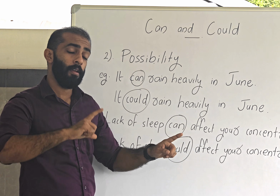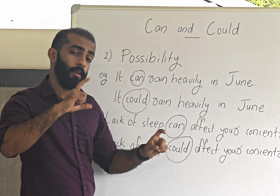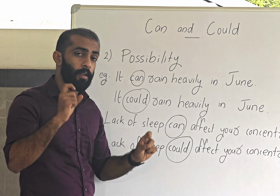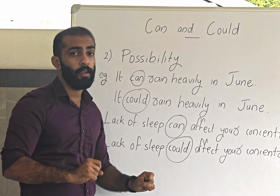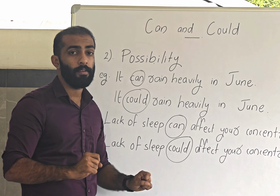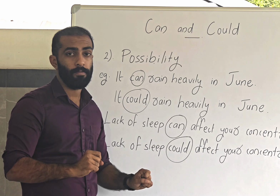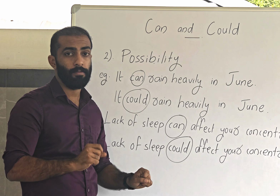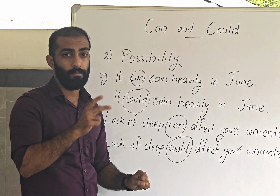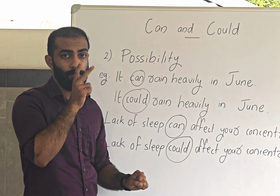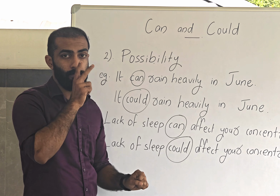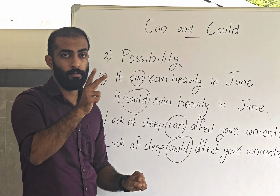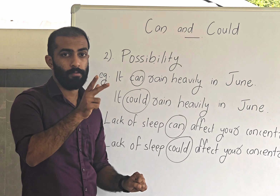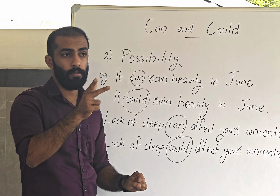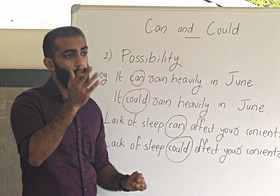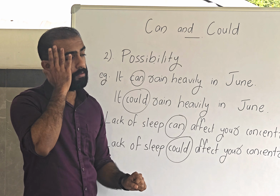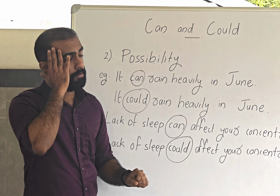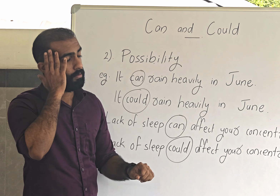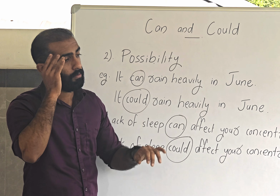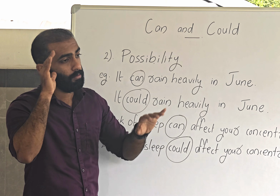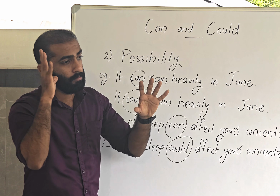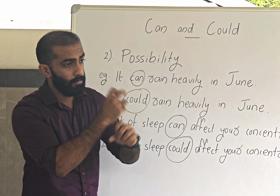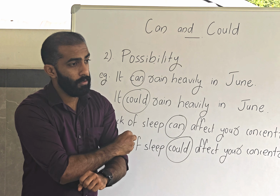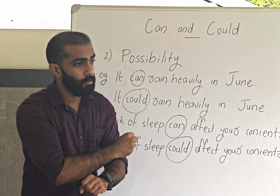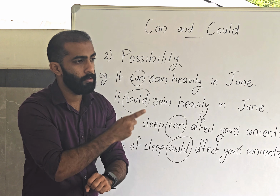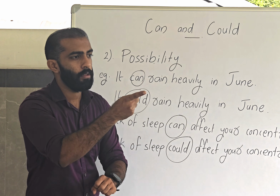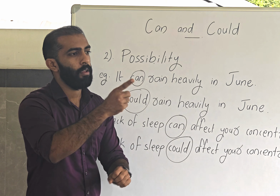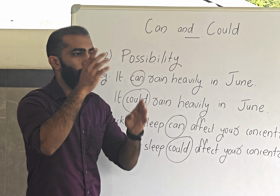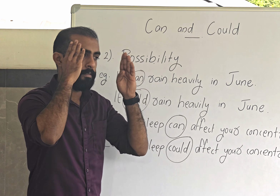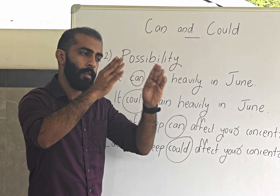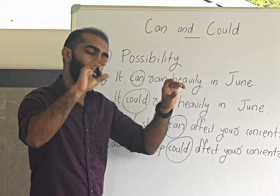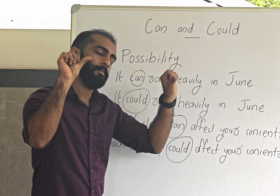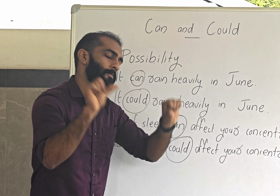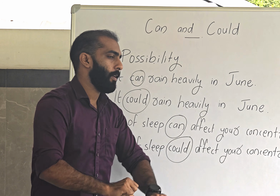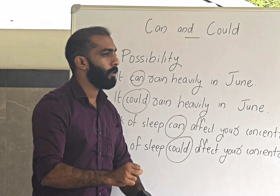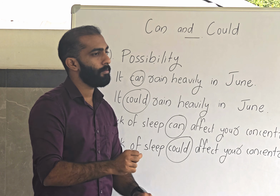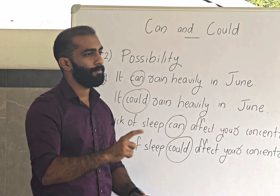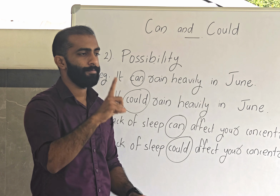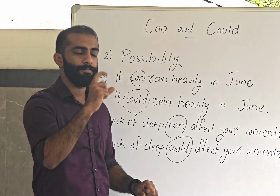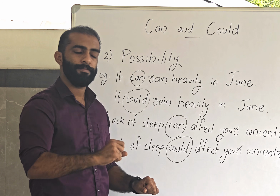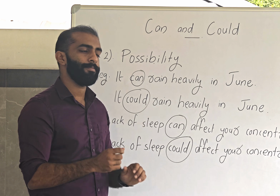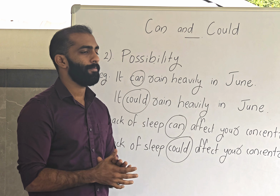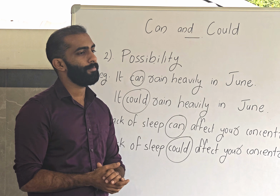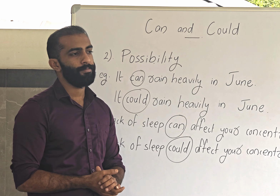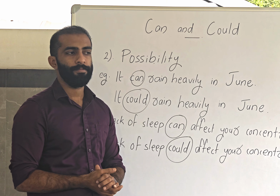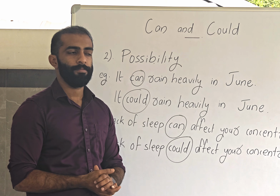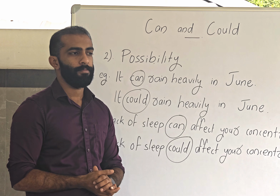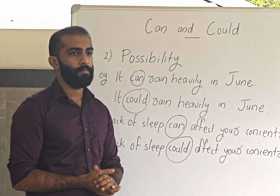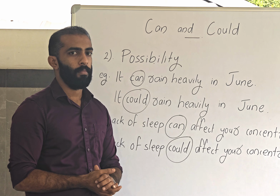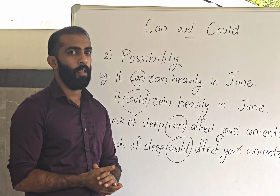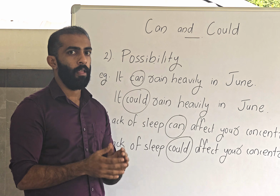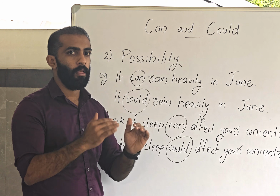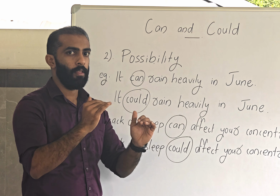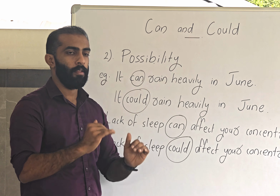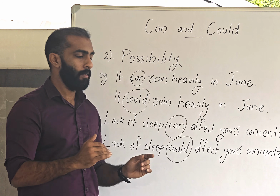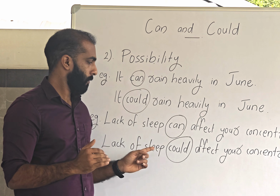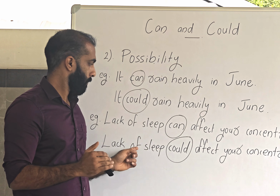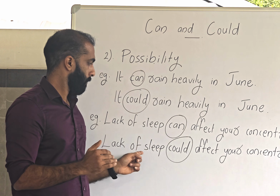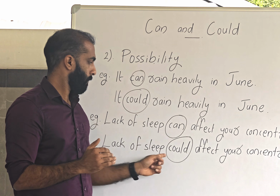ഒരു സംഗതിയായിട്ട് അതിനെ കാണാൻ കഴിയും. അതായത് ഉറങ്ങിയില്ലെങ്കിൽ ഏകാഗ്രത നഷ്ടമാകും. അതേസമയം താഴെ